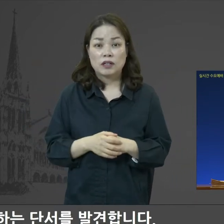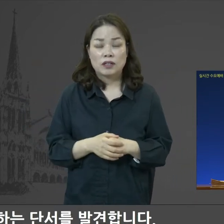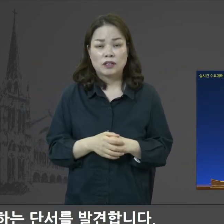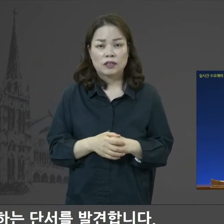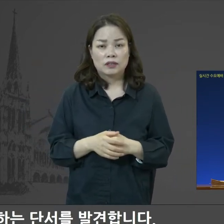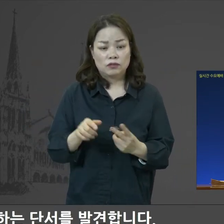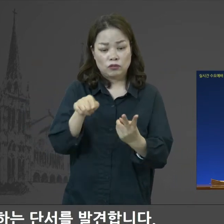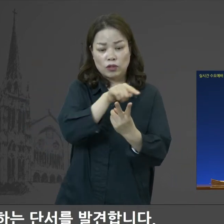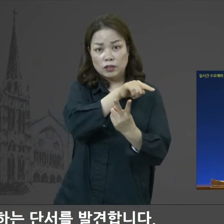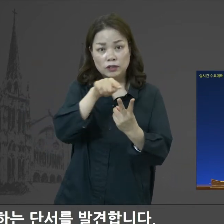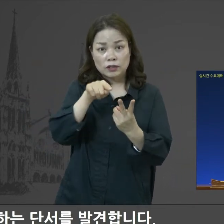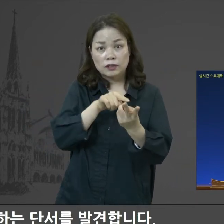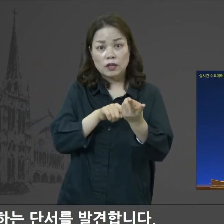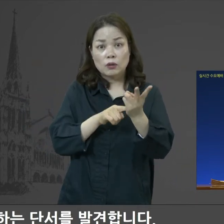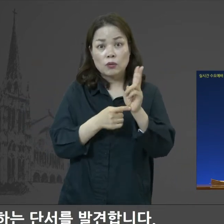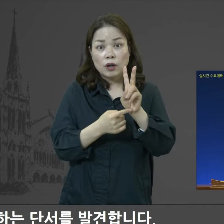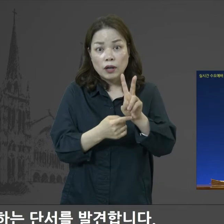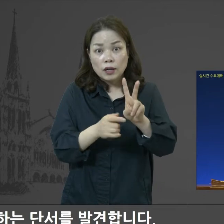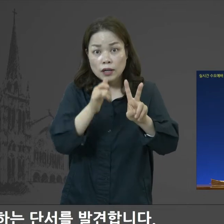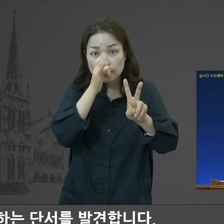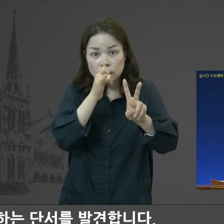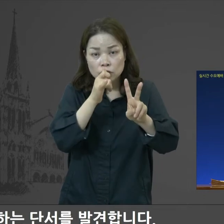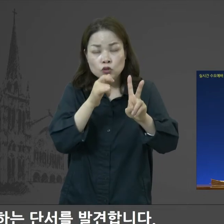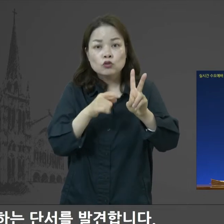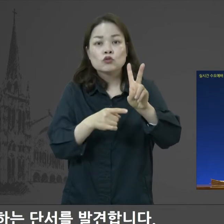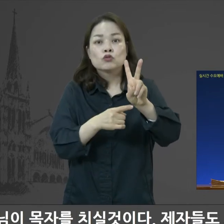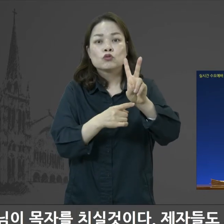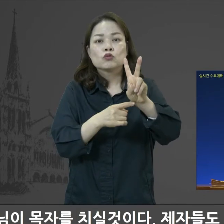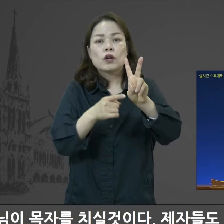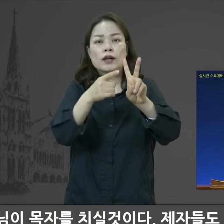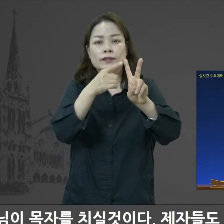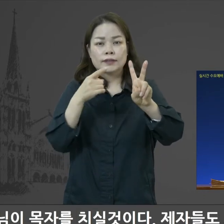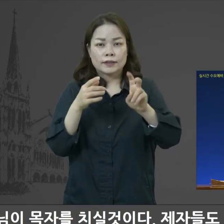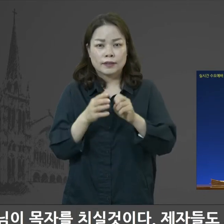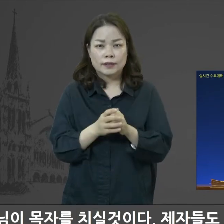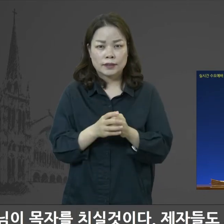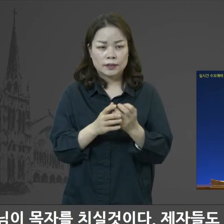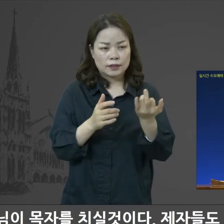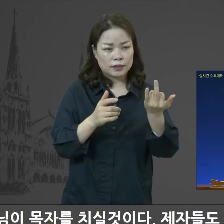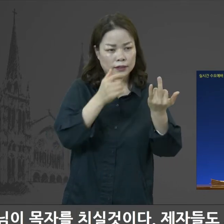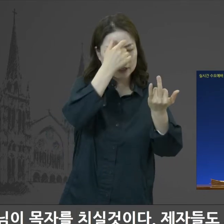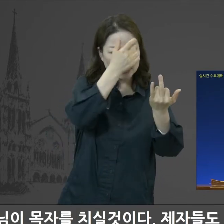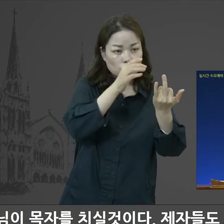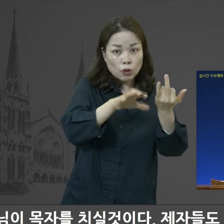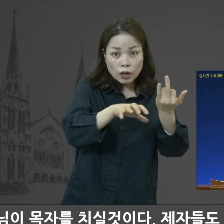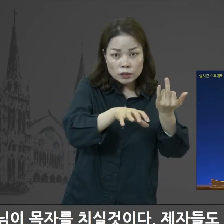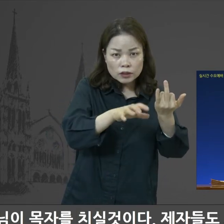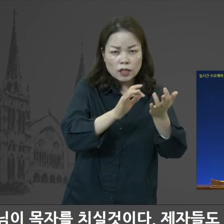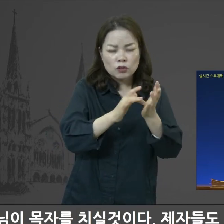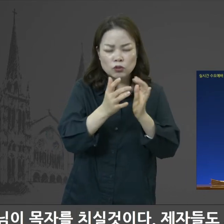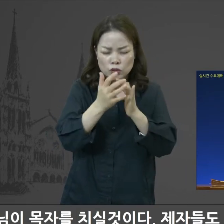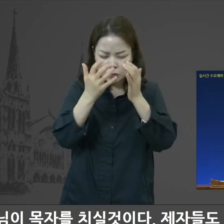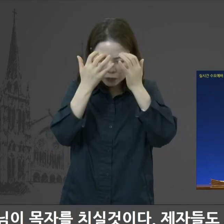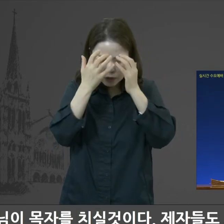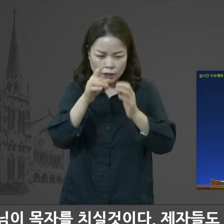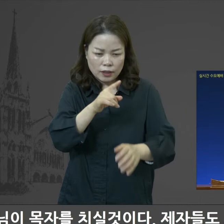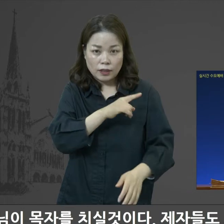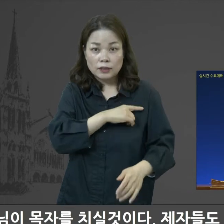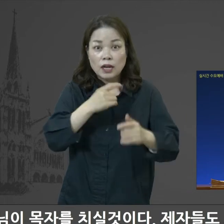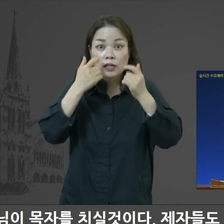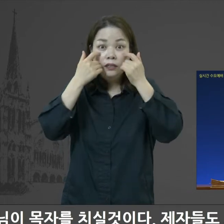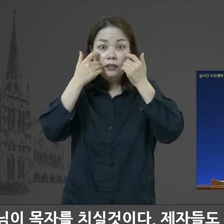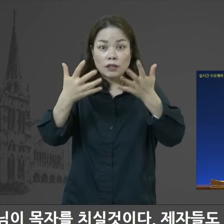여기 등장합니다. 이 두 가지 사실이 겟세마네 기도에 담겨 있는 예수님의 고난을 가장